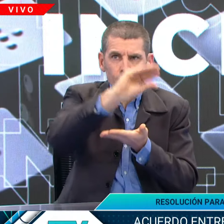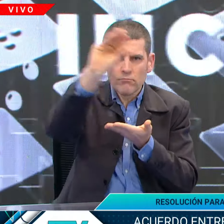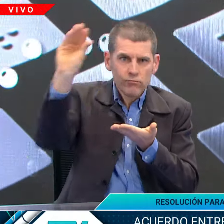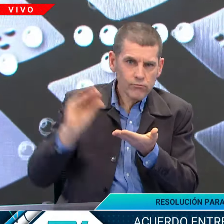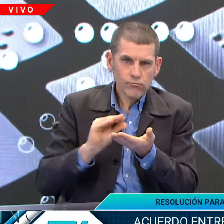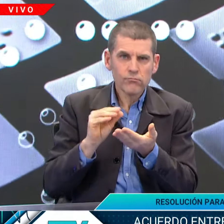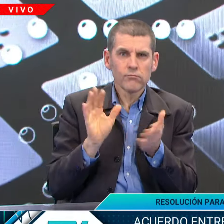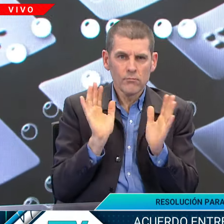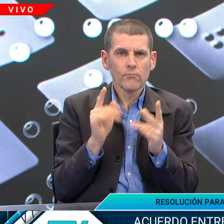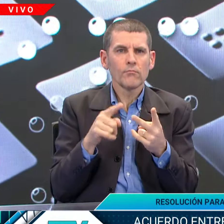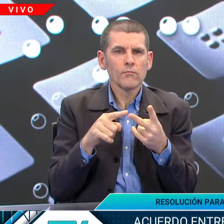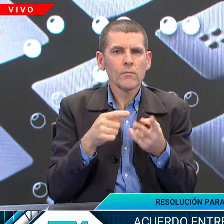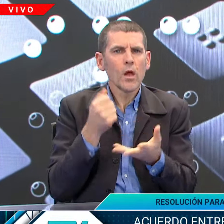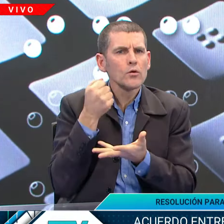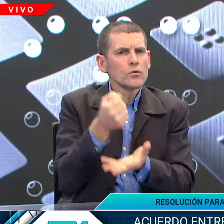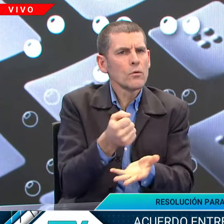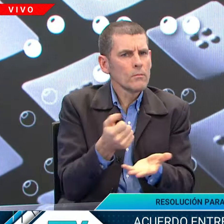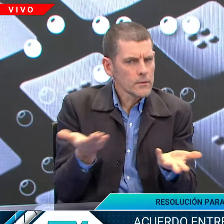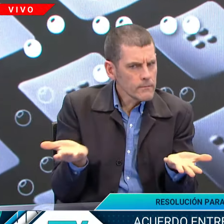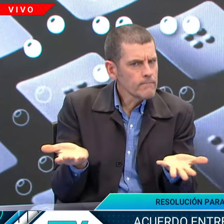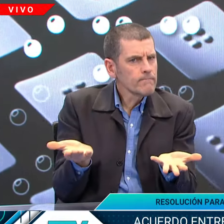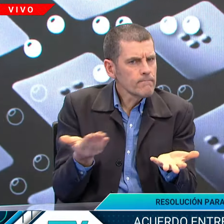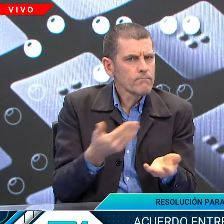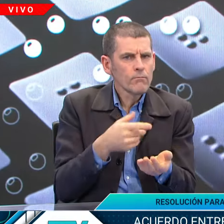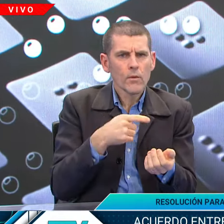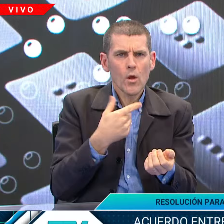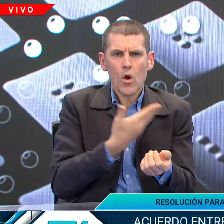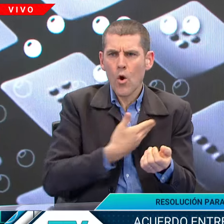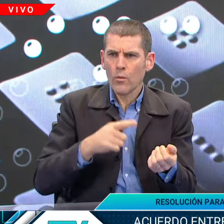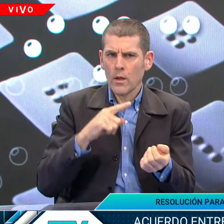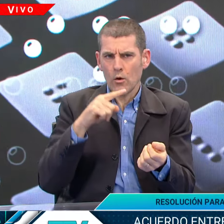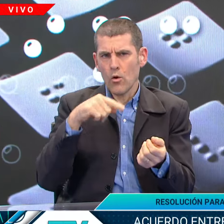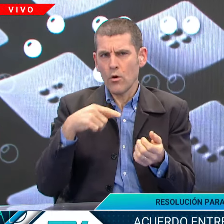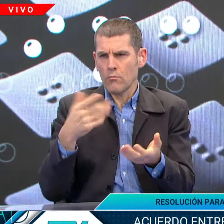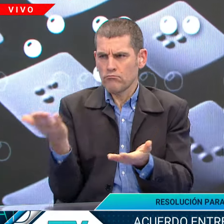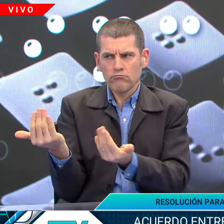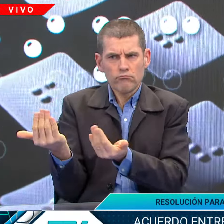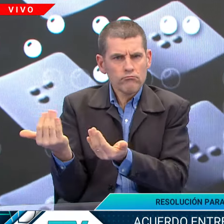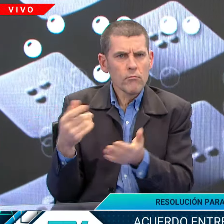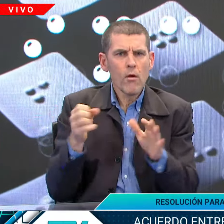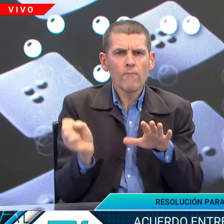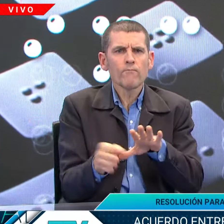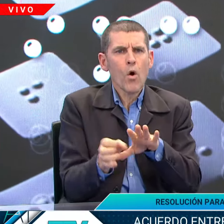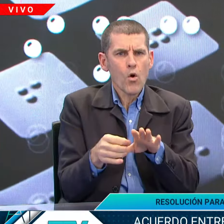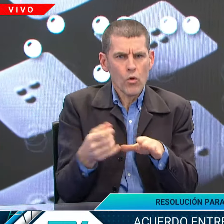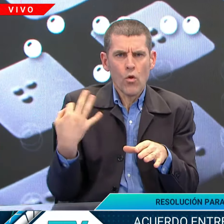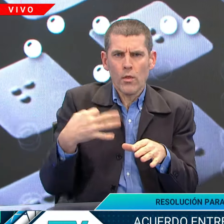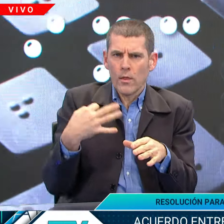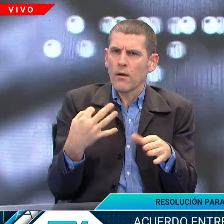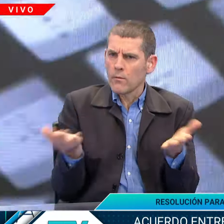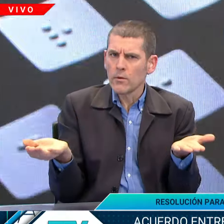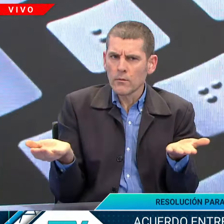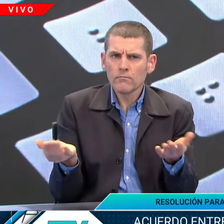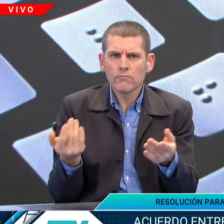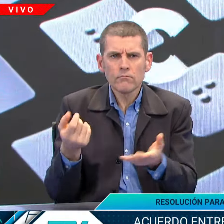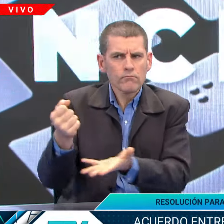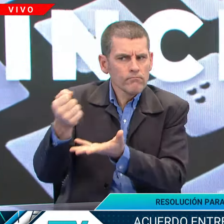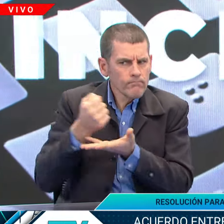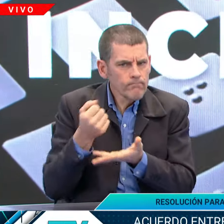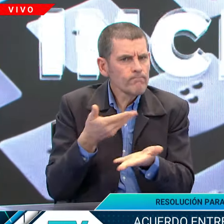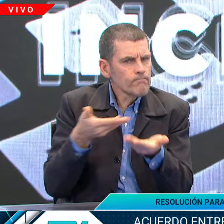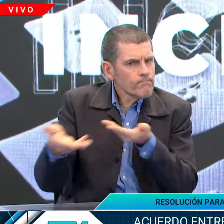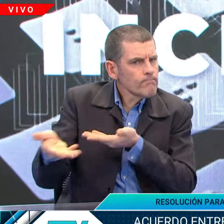ha reclamado la devolución de fondos y el ajuste en los subsidios, mientras que el gobierno nacional ha señalado